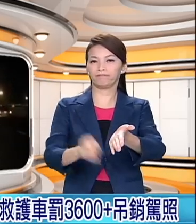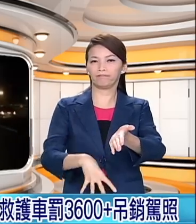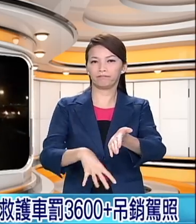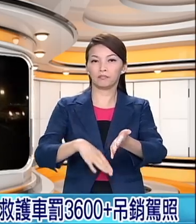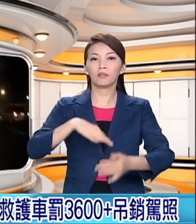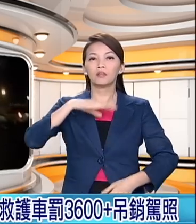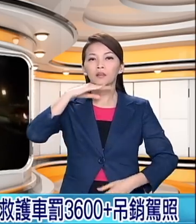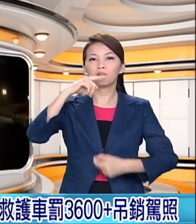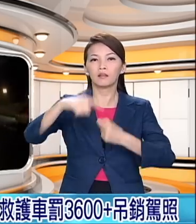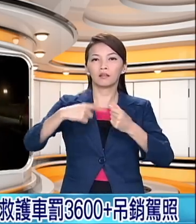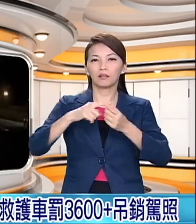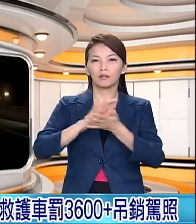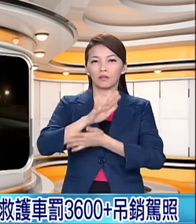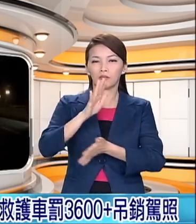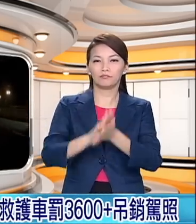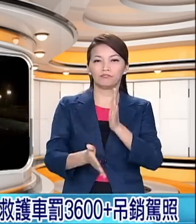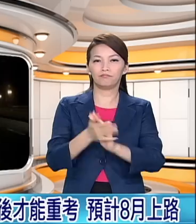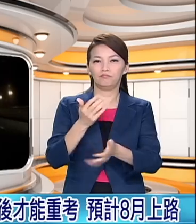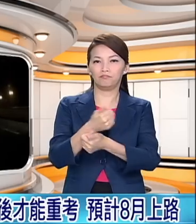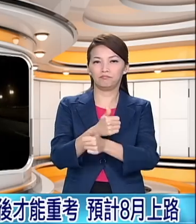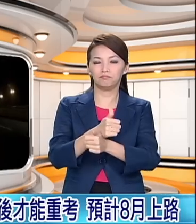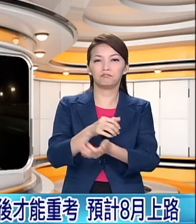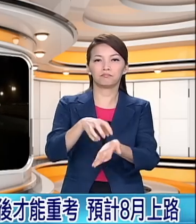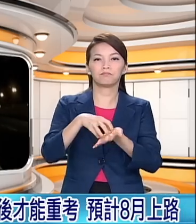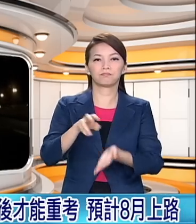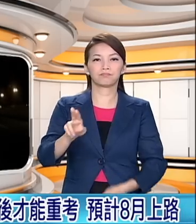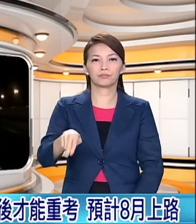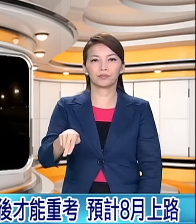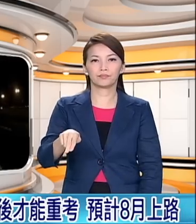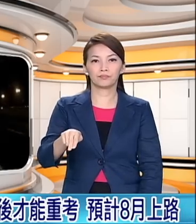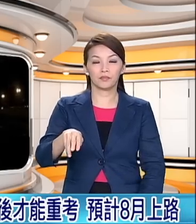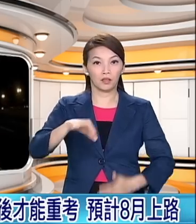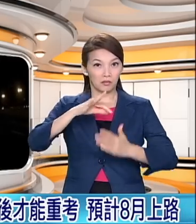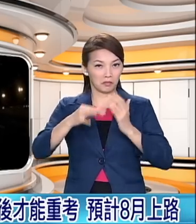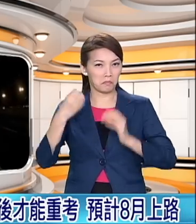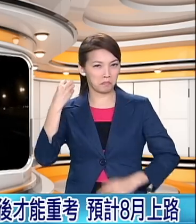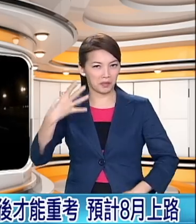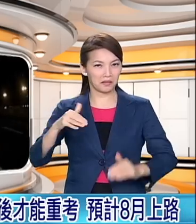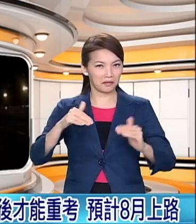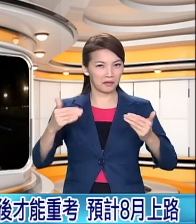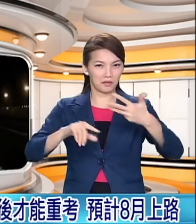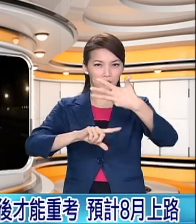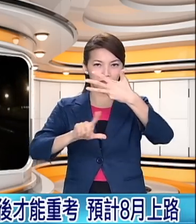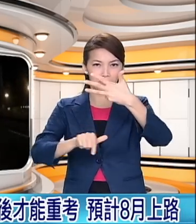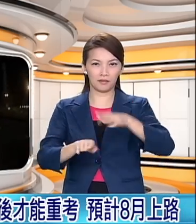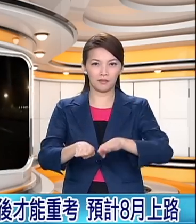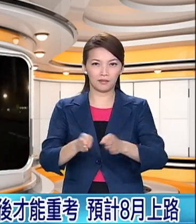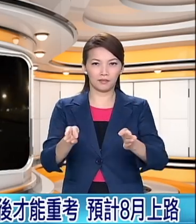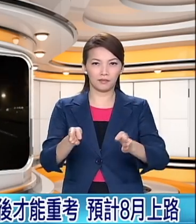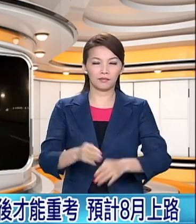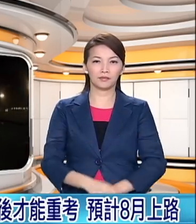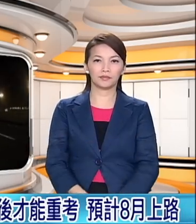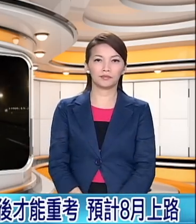照，一年之后才能够重考。而新法预计在8月份上路。